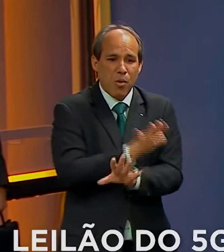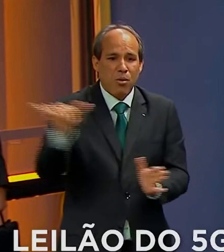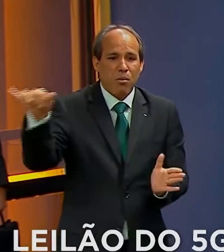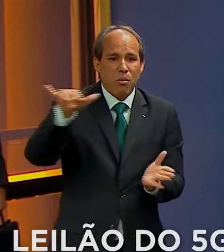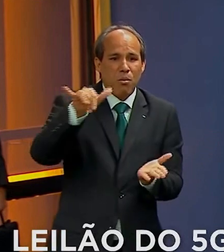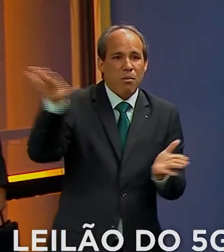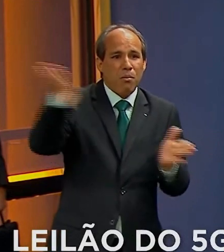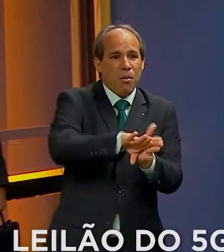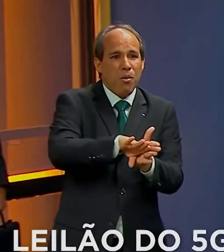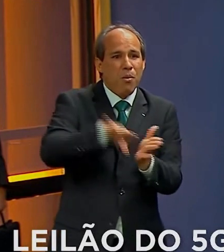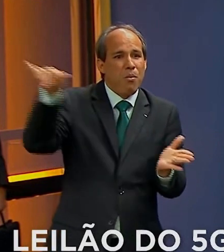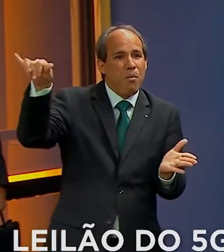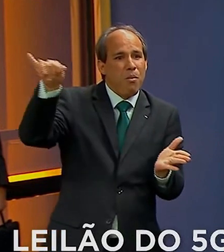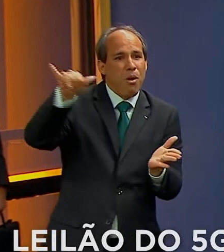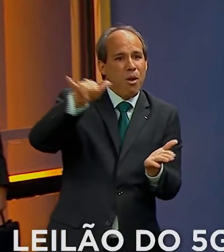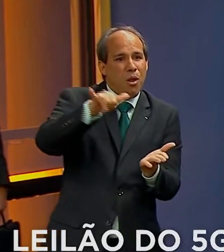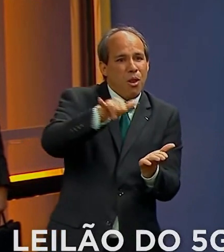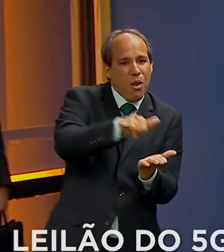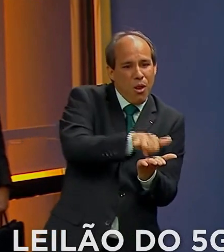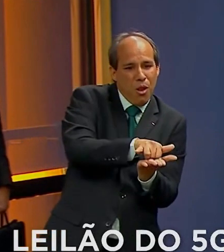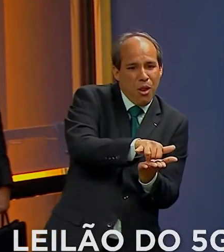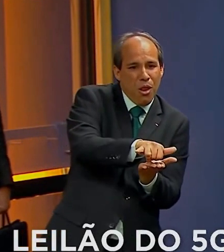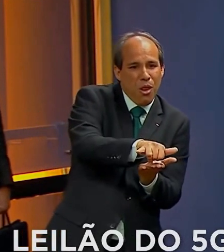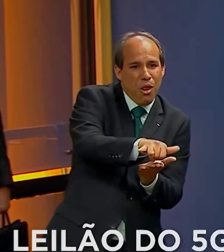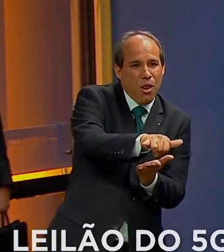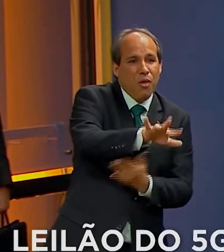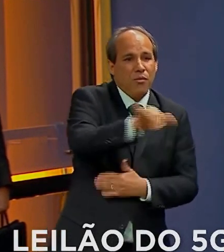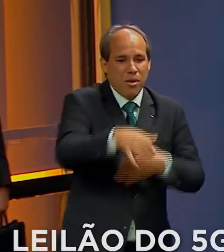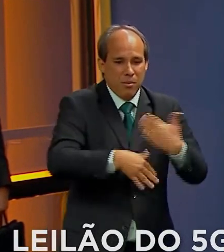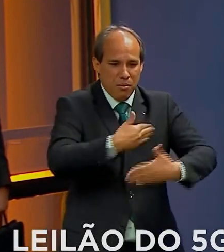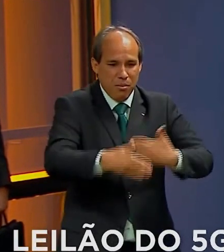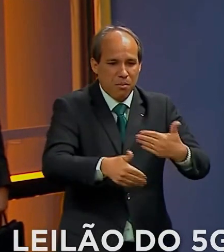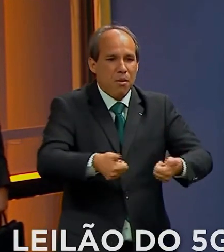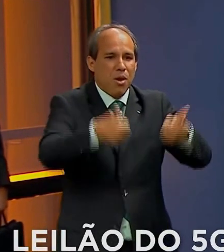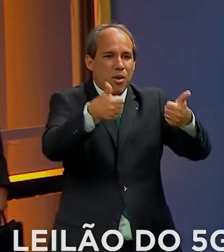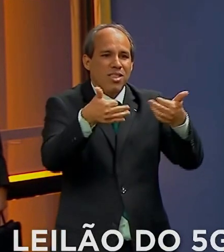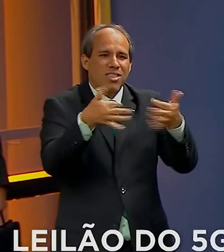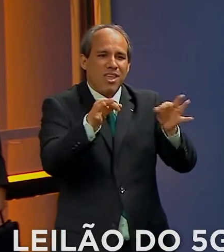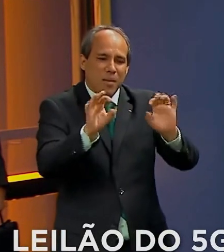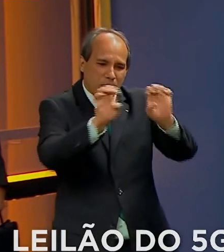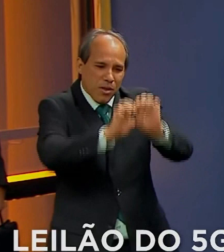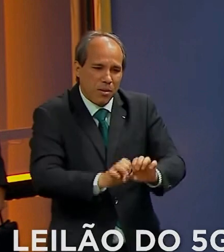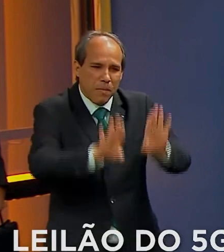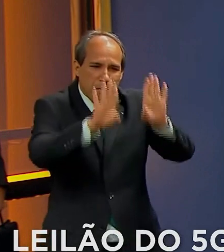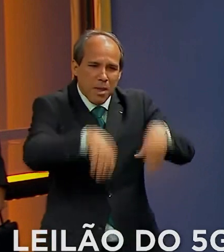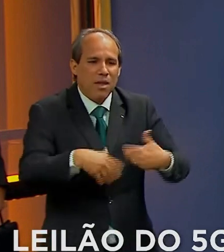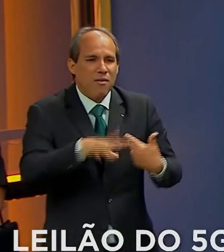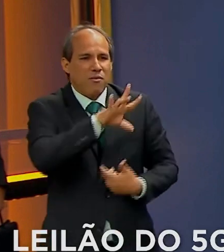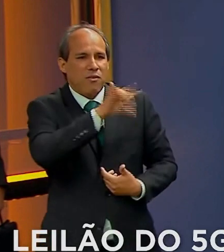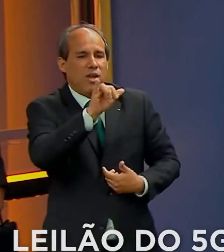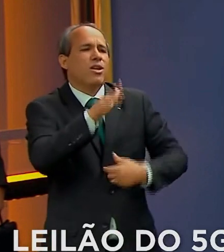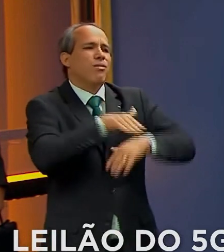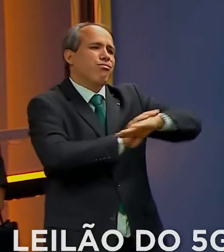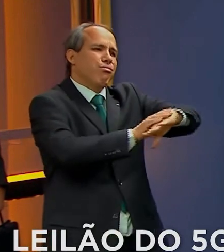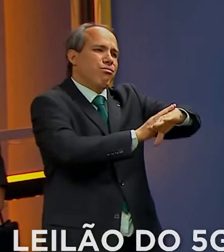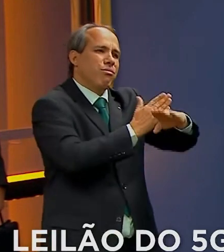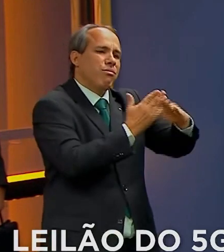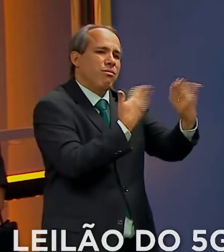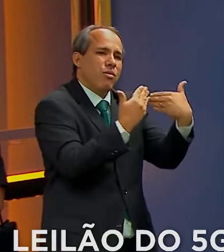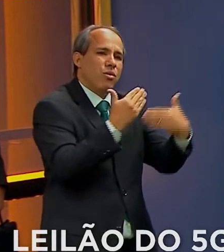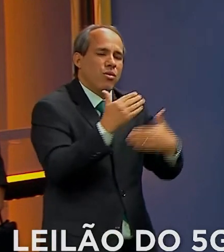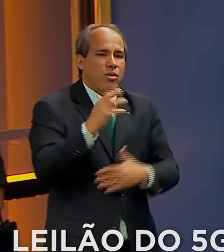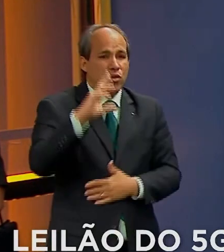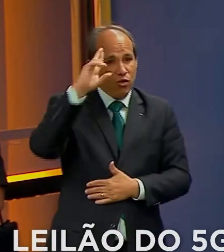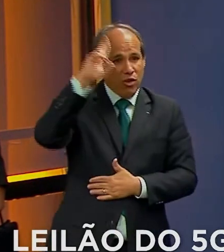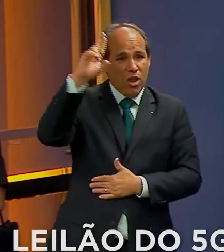pouso. Vão florescer, cada vez mais aparecer hotéis flutuantes, pode ter certeza. Estamos conversando com a comandante